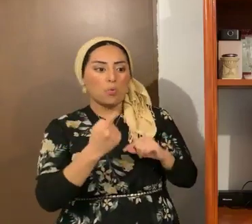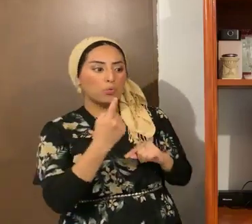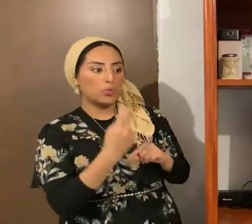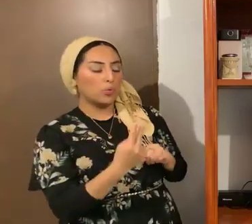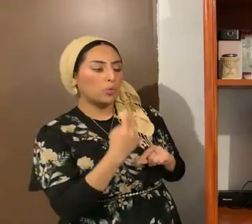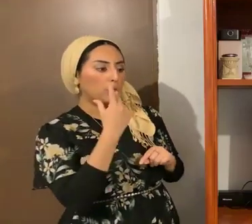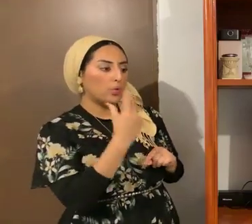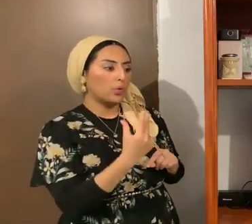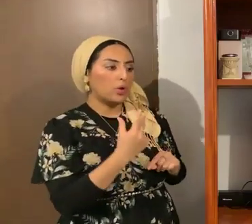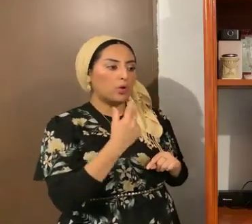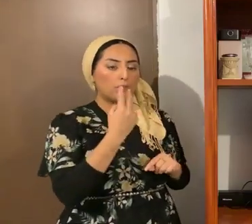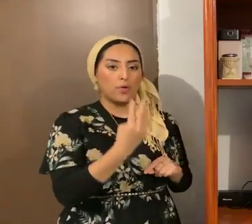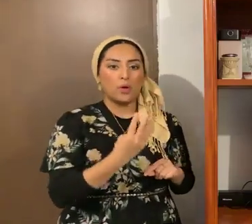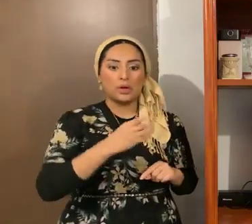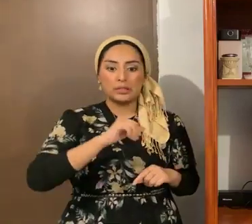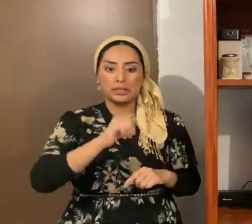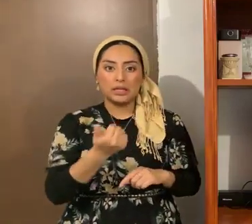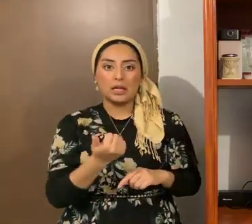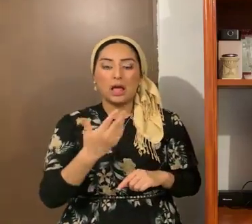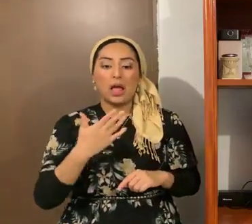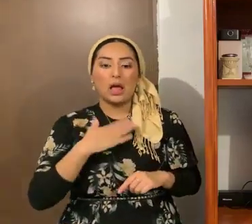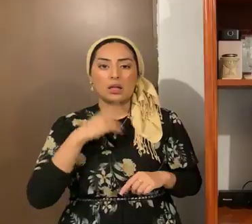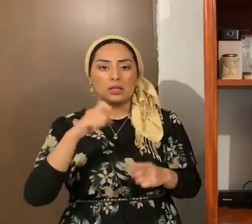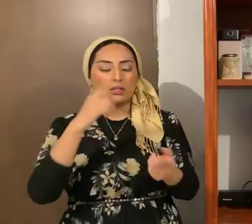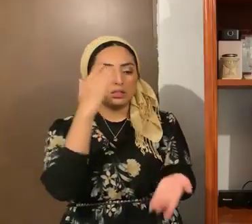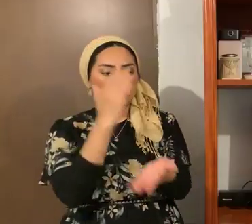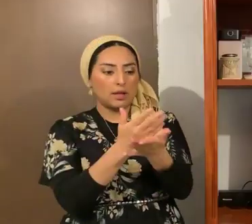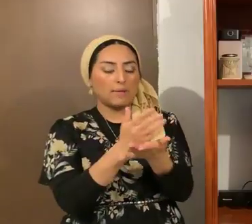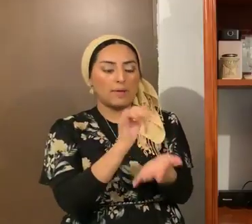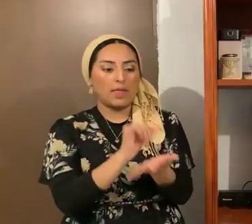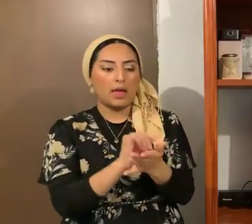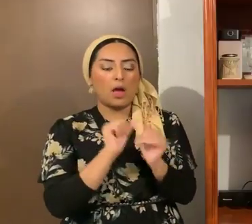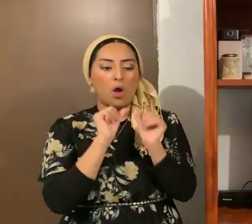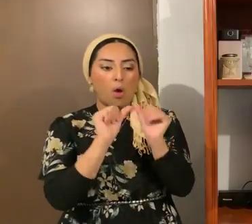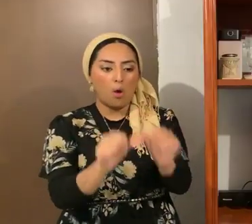a 4, a 10, quiere llevárselos, y yo tengo que parar eso siempre en seco.